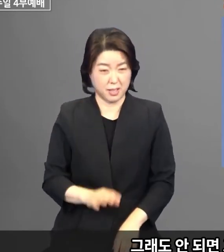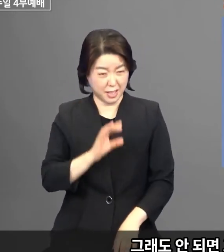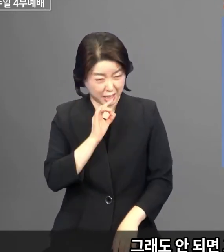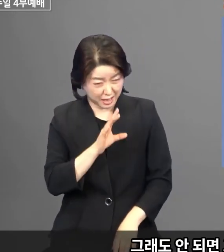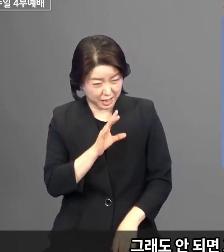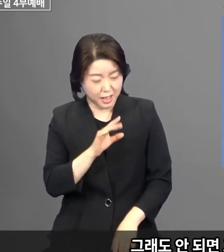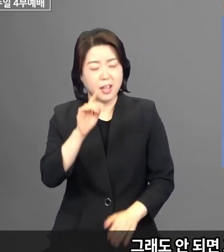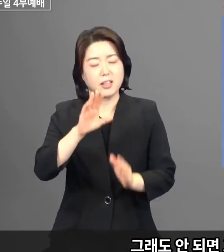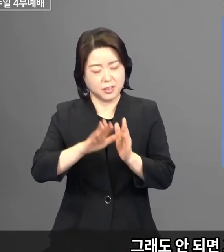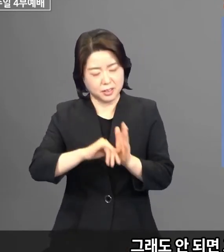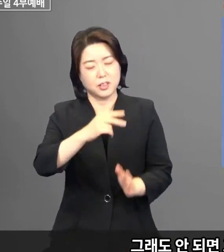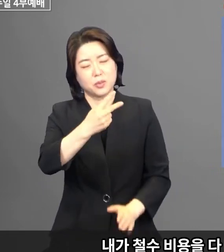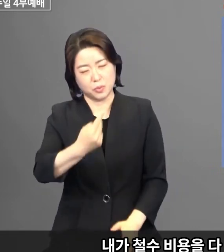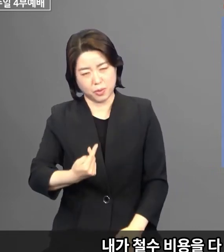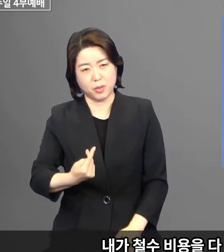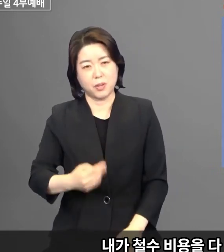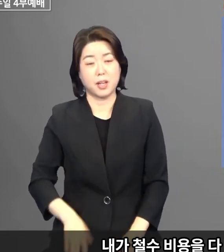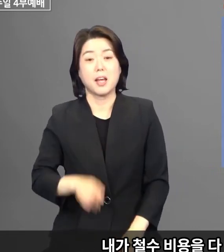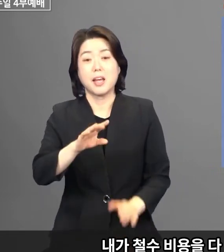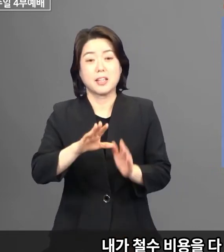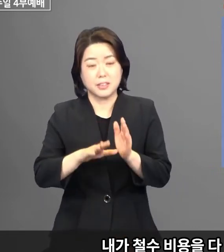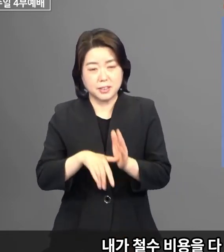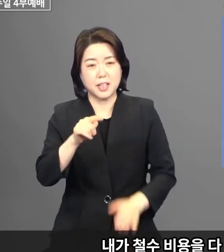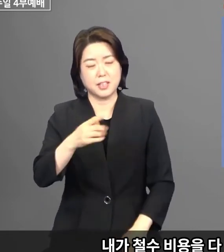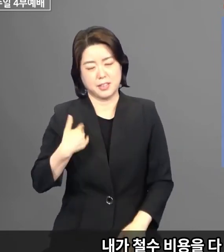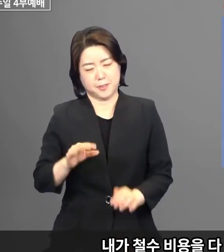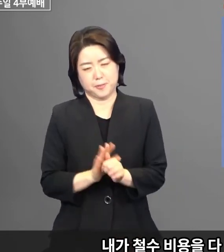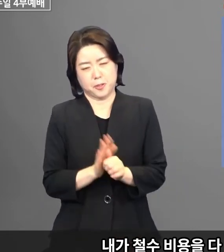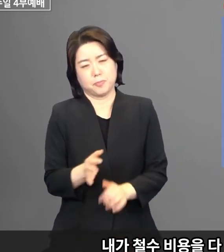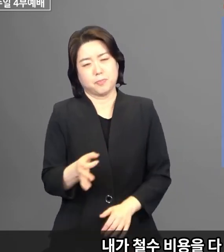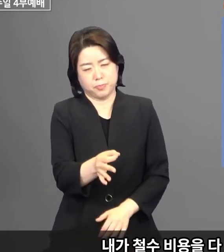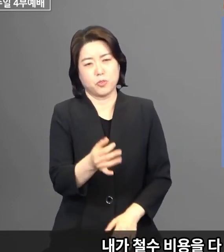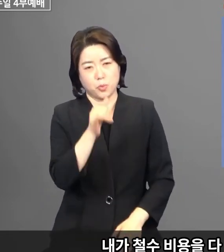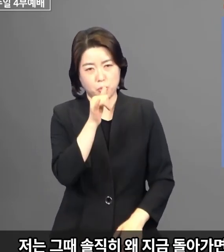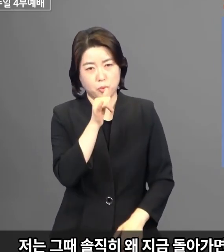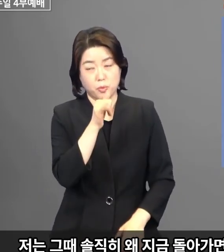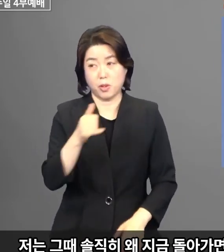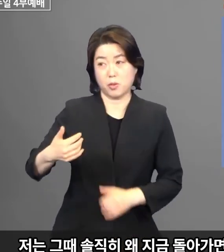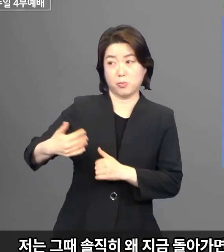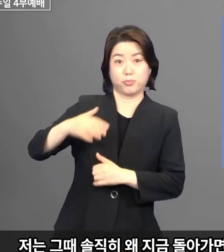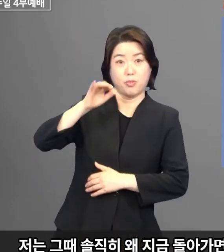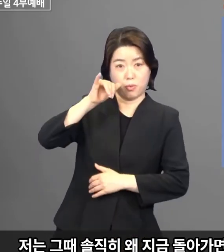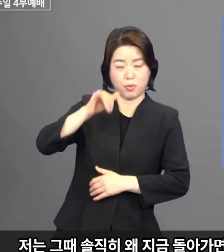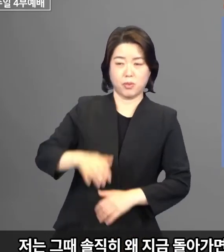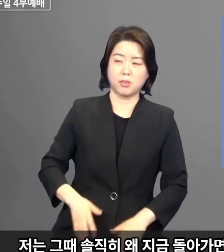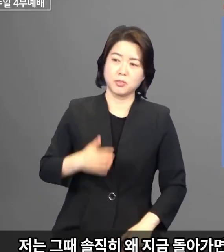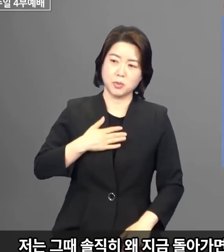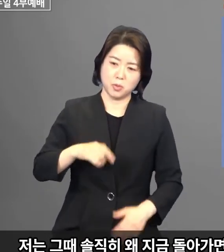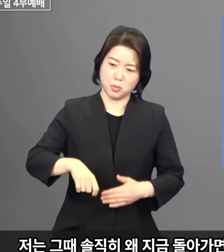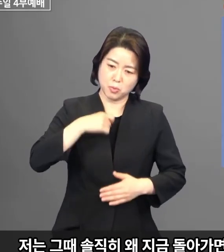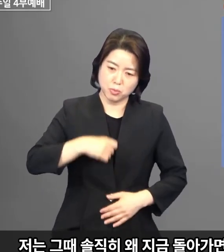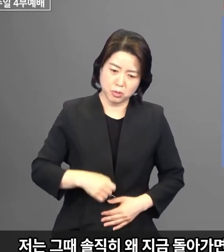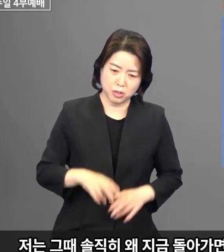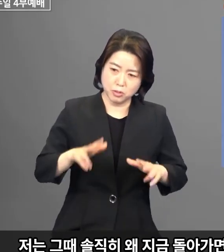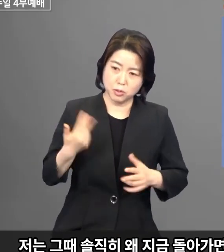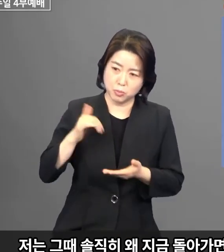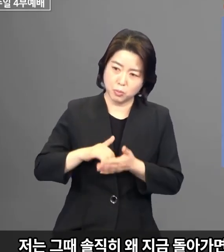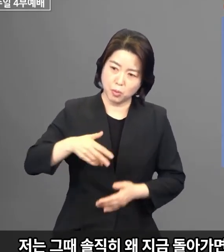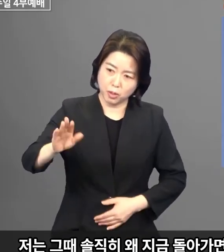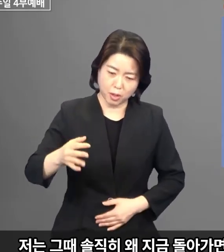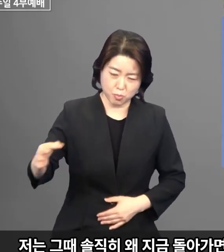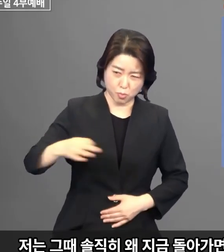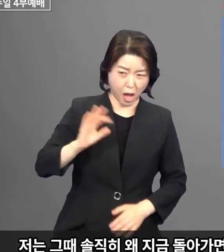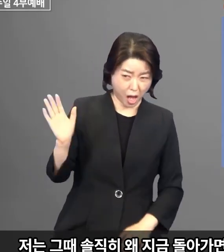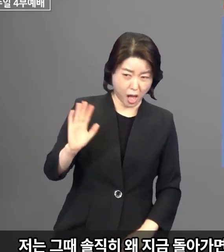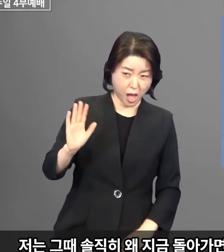되면 그때 돌아오라고 내가 철수 비용을 다 내겠다고 권했습니다. 저는 그때 솔직히 왜 지금 돌아가면 철수 비용을